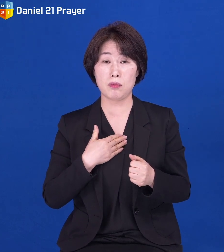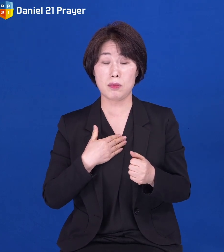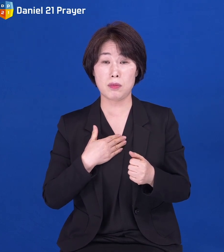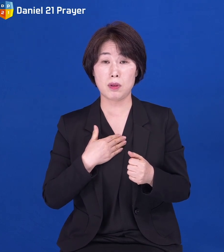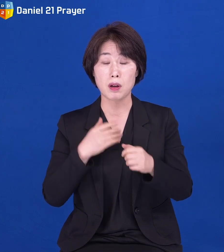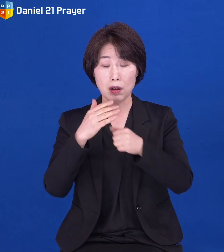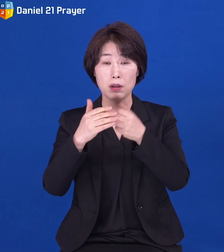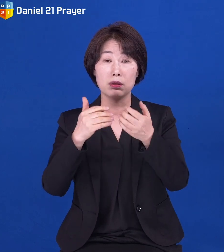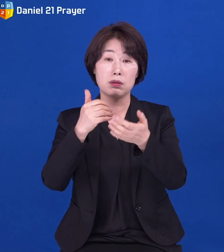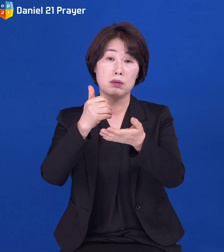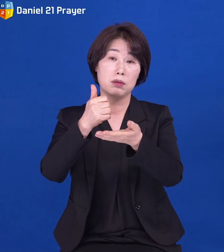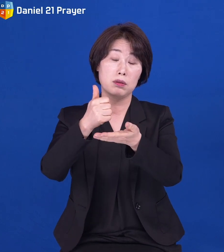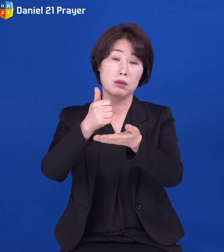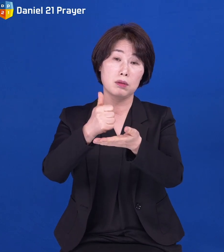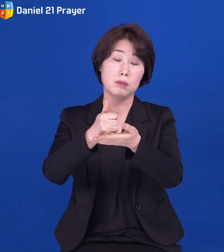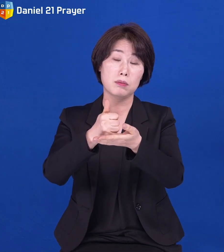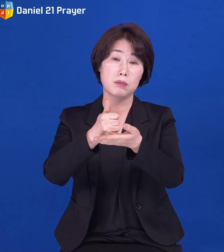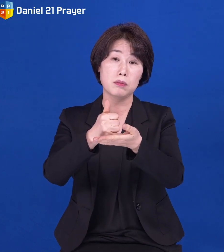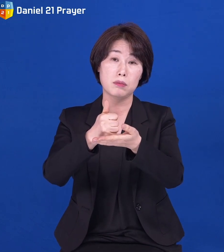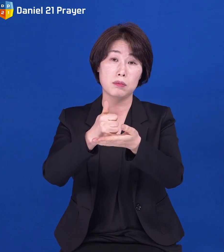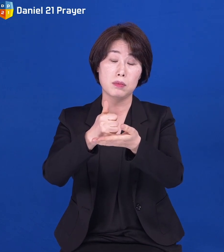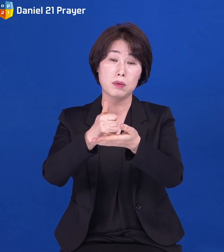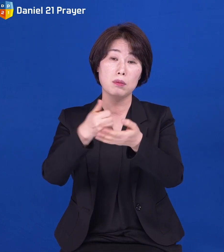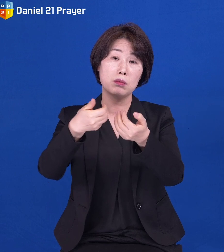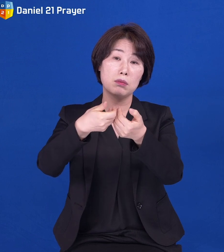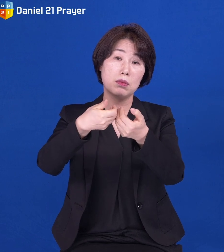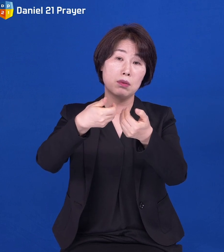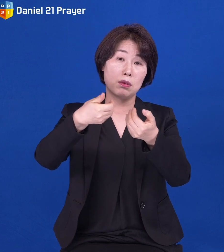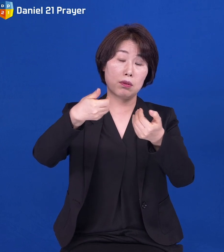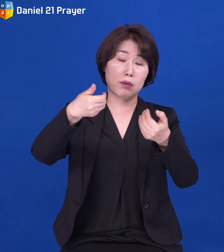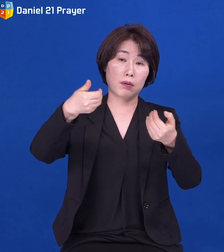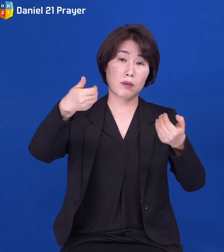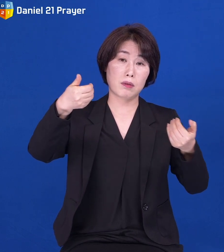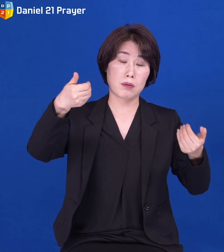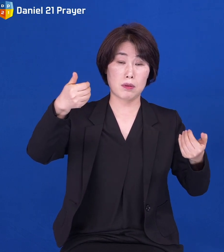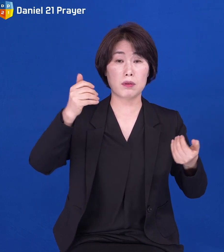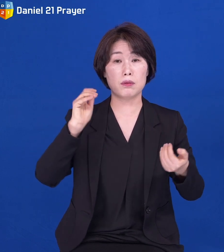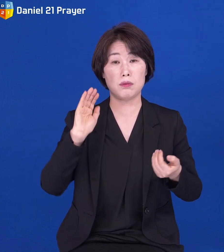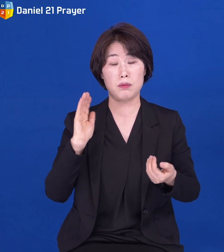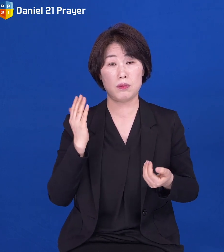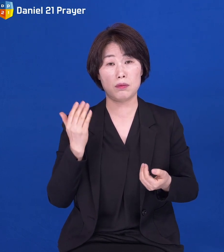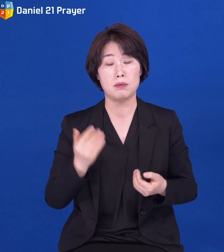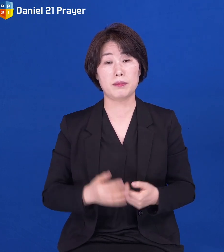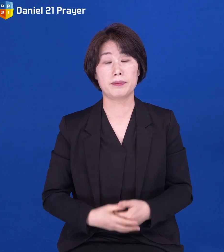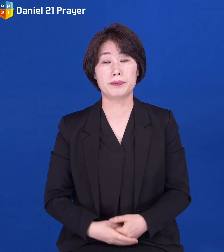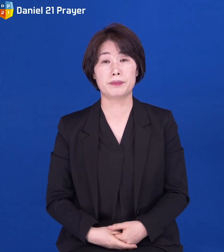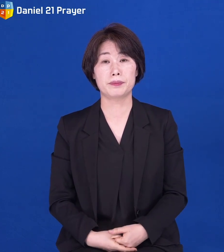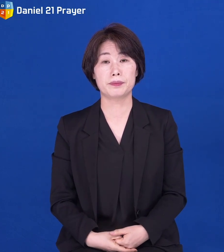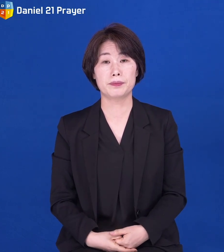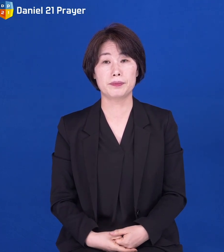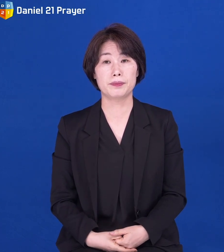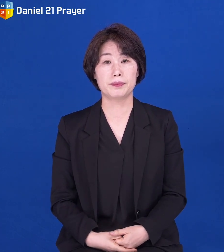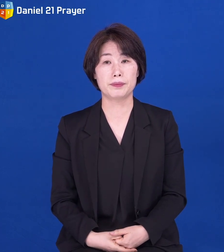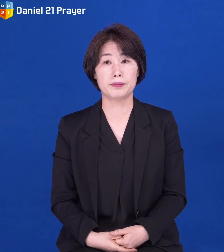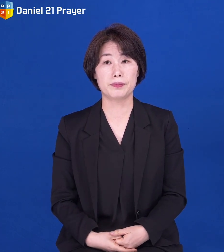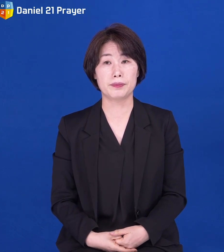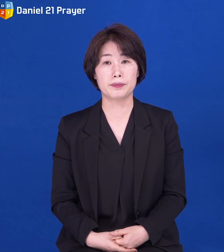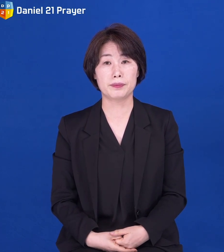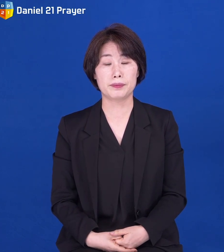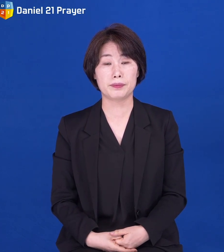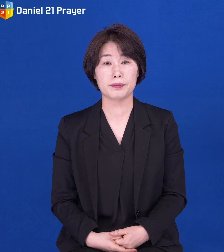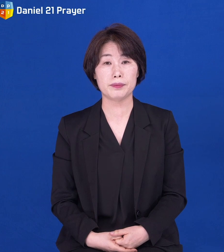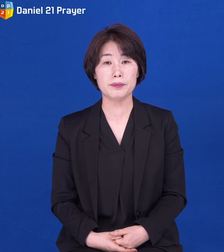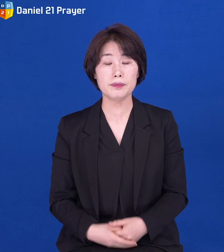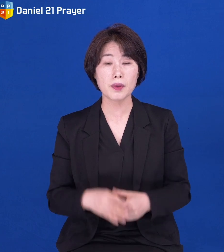하나님을 계속 멀어지게 됐죠. 하나님을 자꾸 멀어지게 됐고, 그래서 하나님이 어쩔